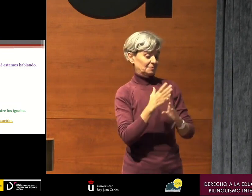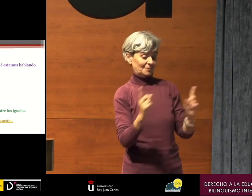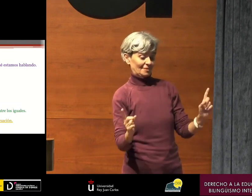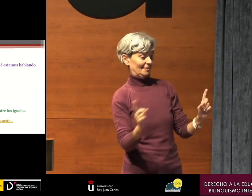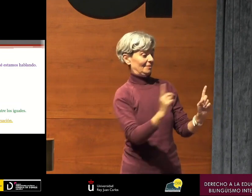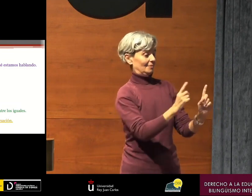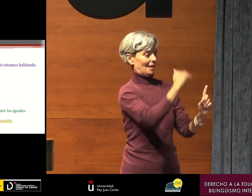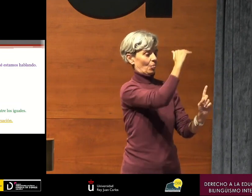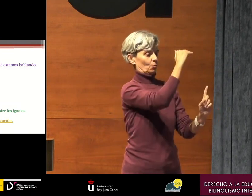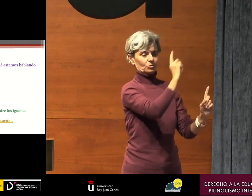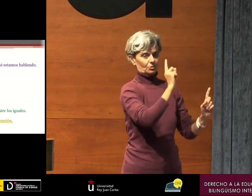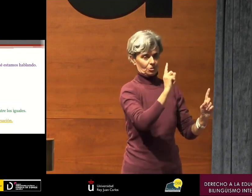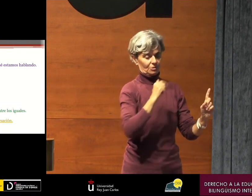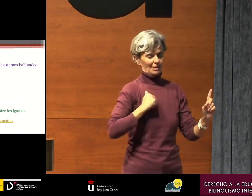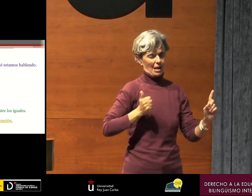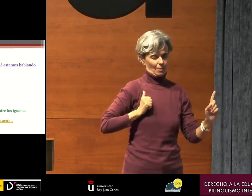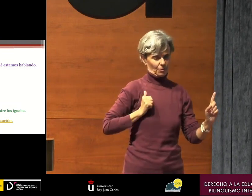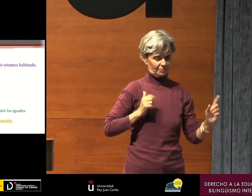¿Qué pasa?